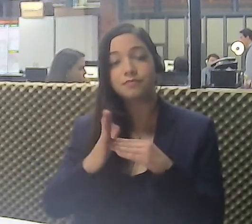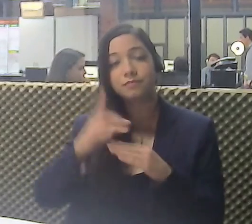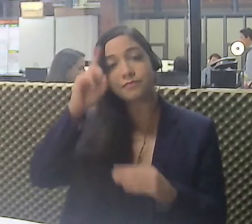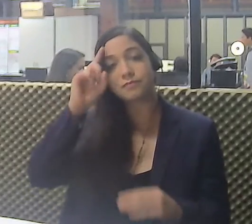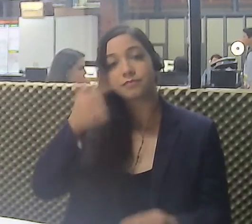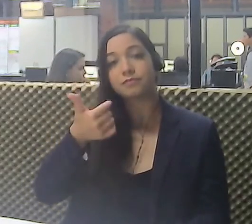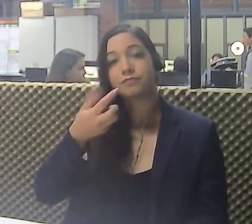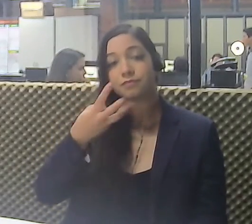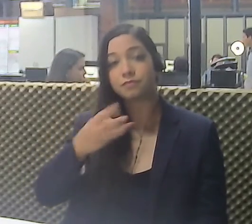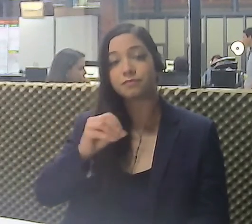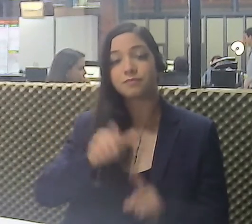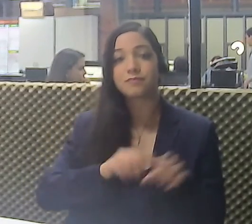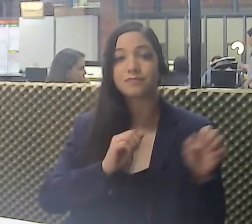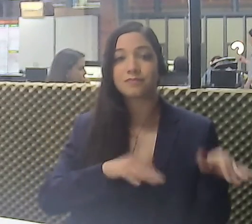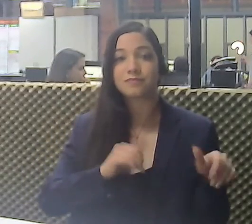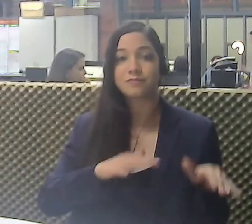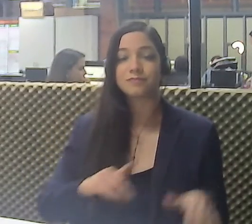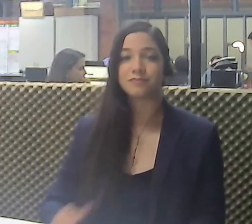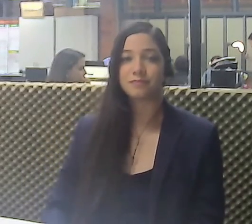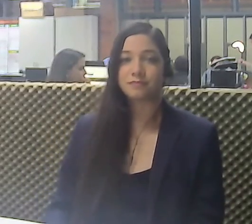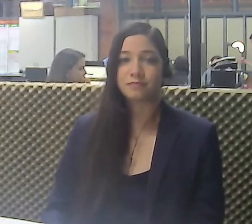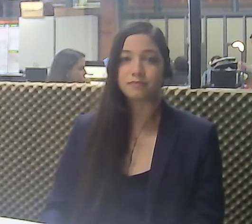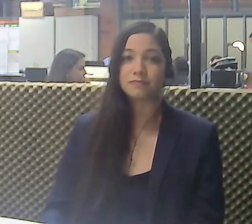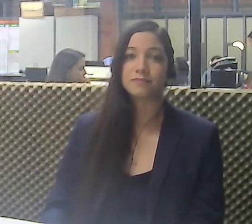de setembro.